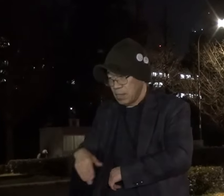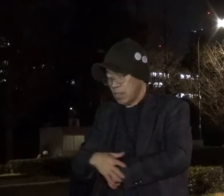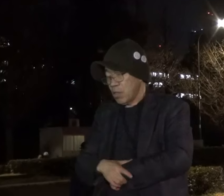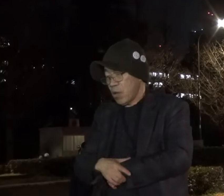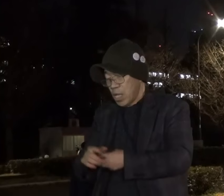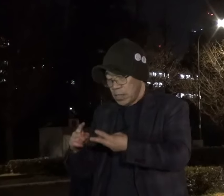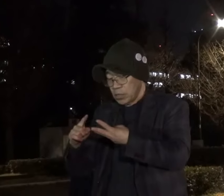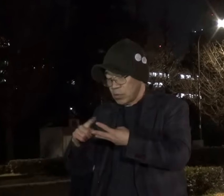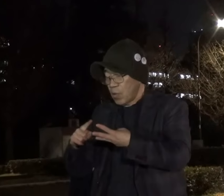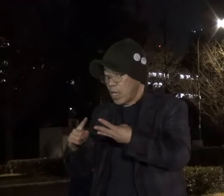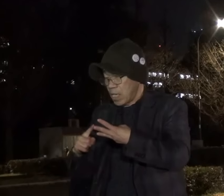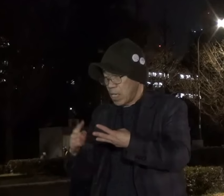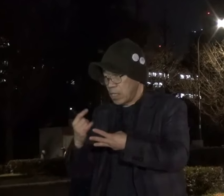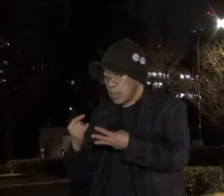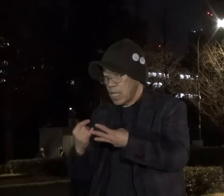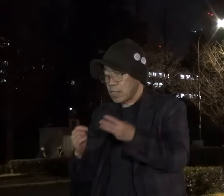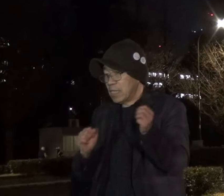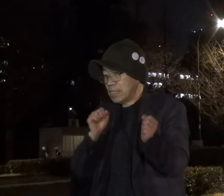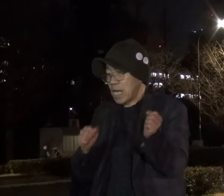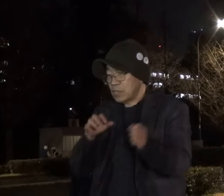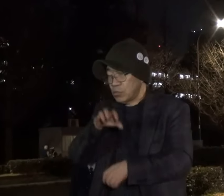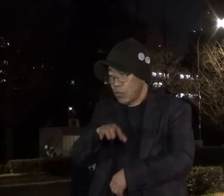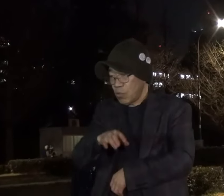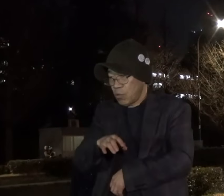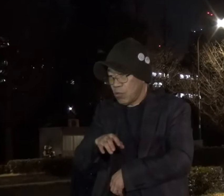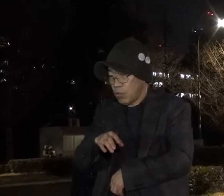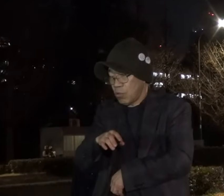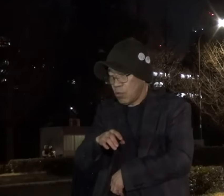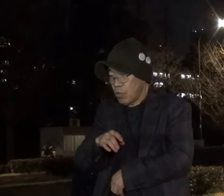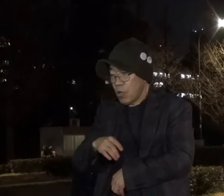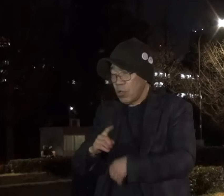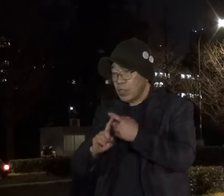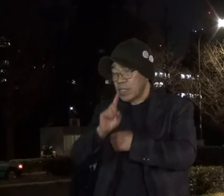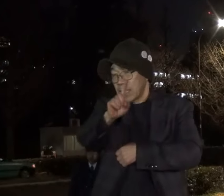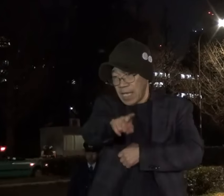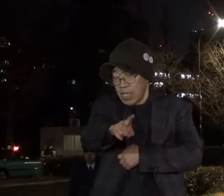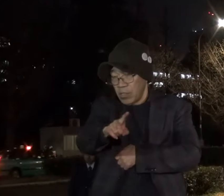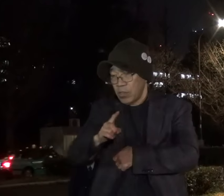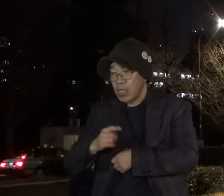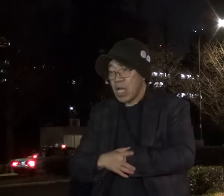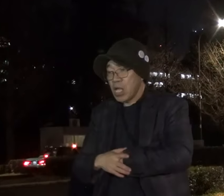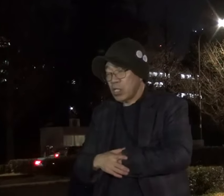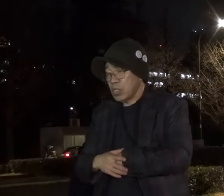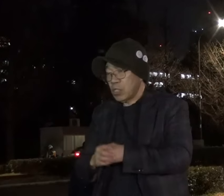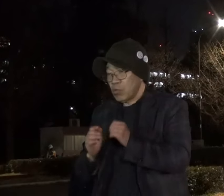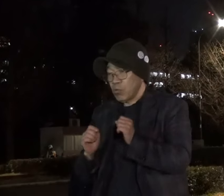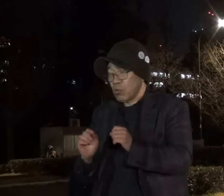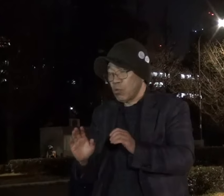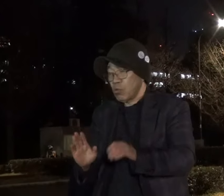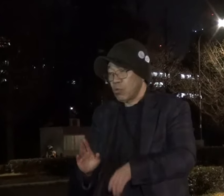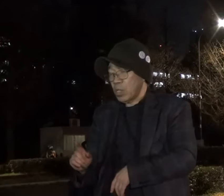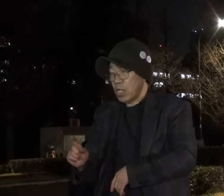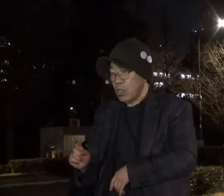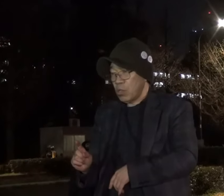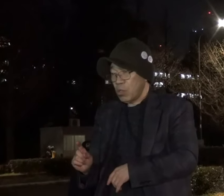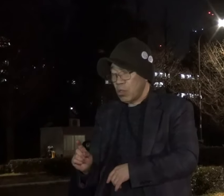長女と次女が順に避難所を出て、両親も東京在住の私の姉のところへ避難し、私と夫、長男